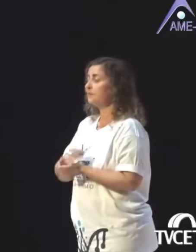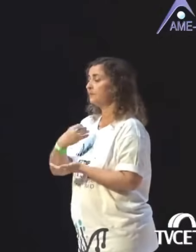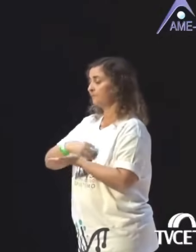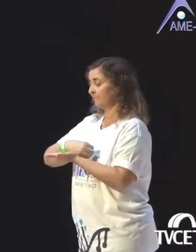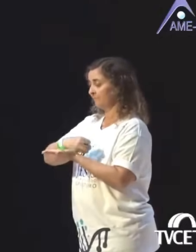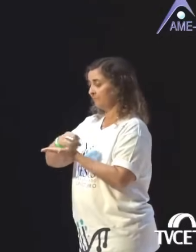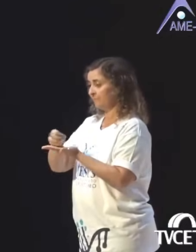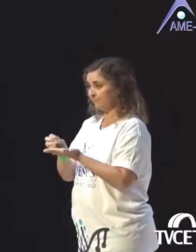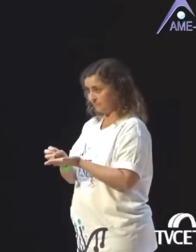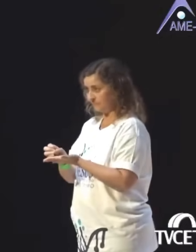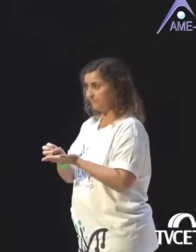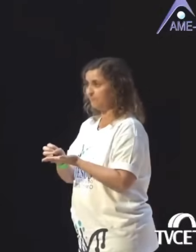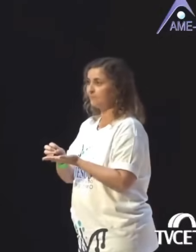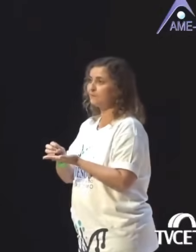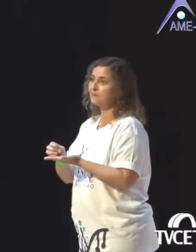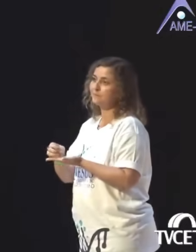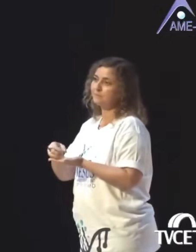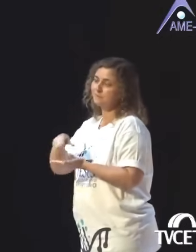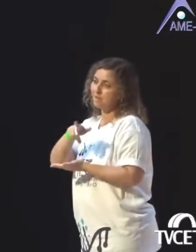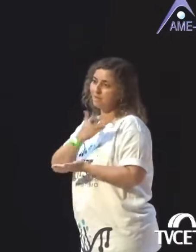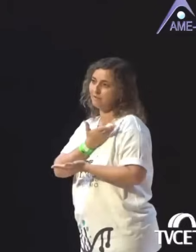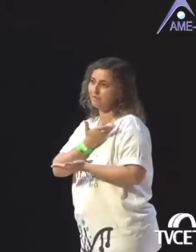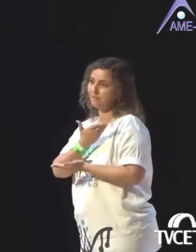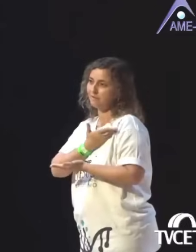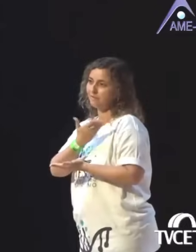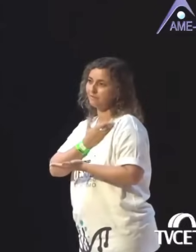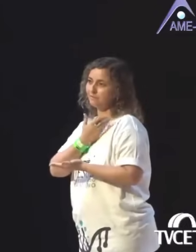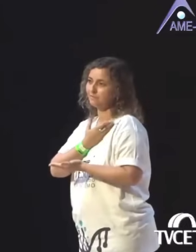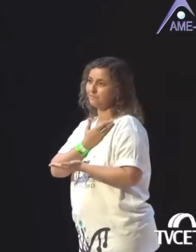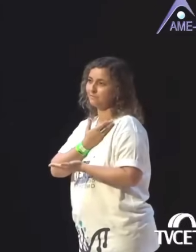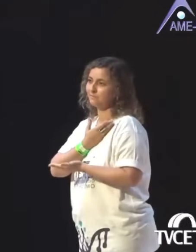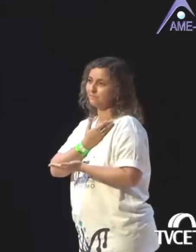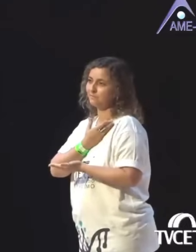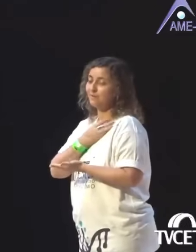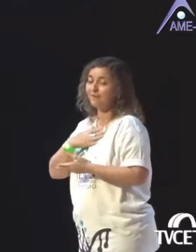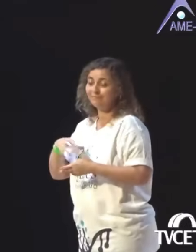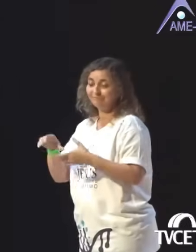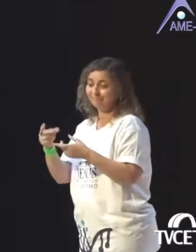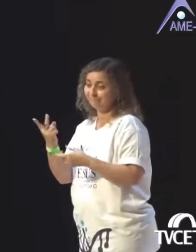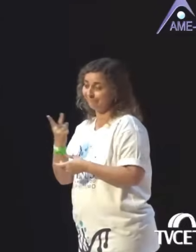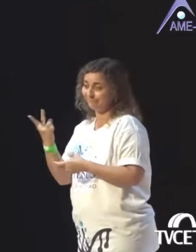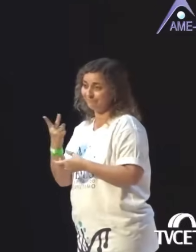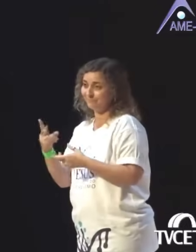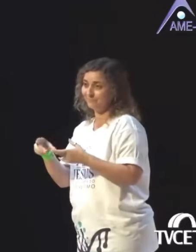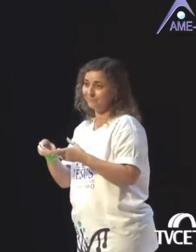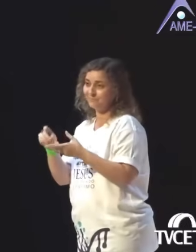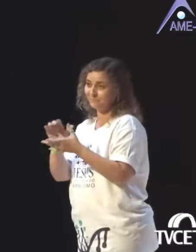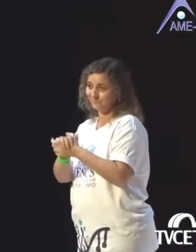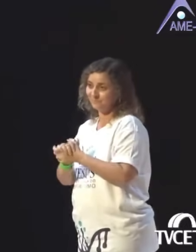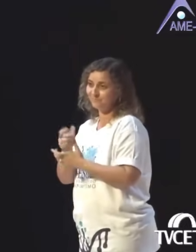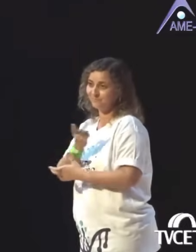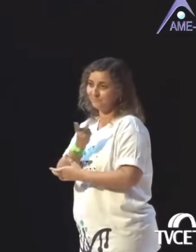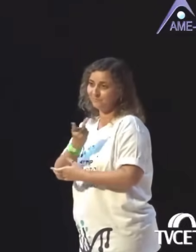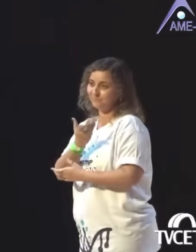Espírita da Paraíba na pessoa do meu amigo querido do casal querido Marco Lima e